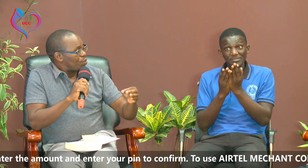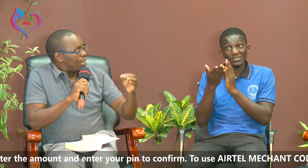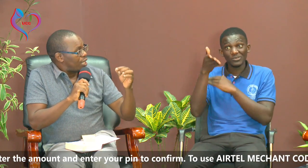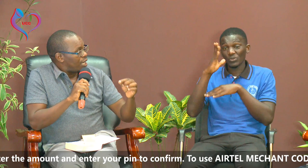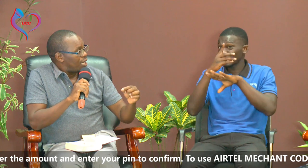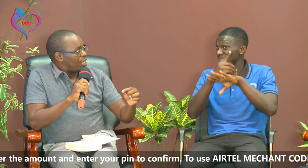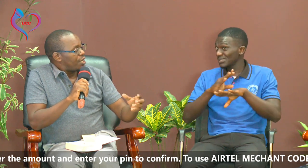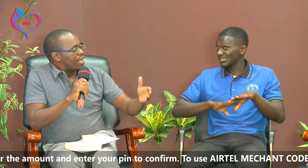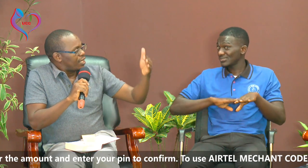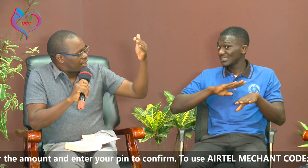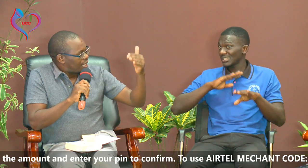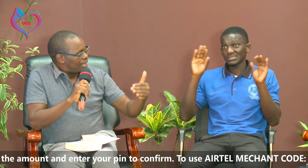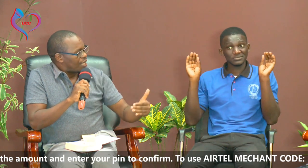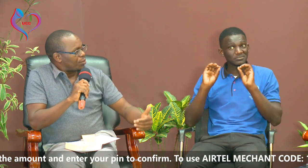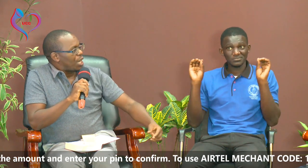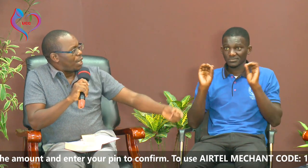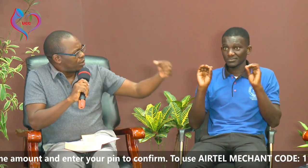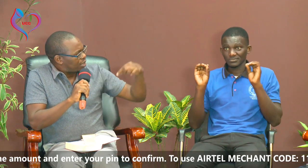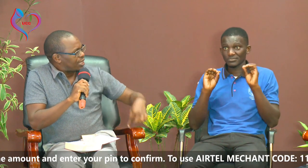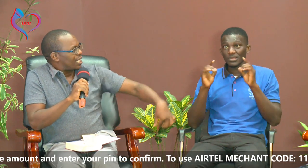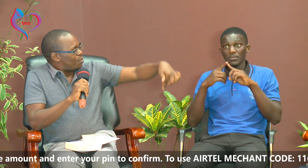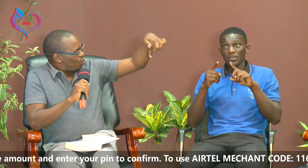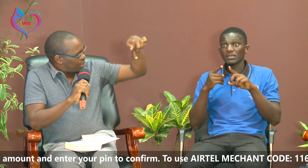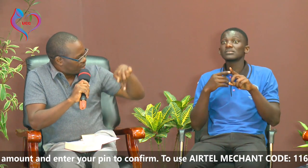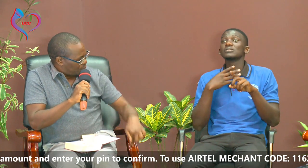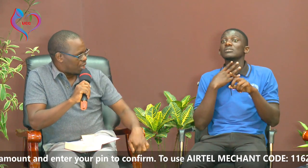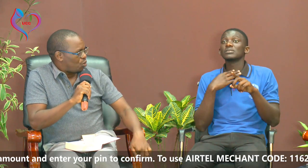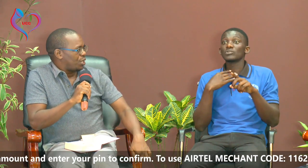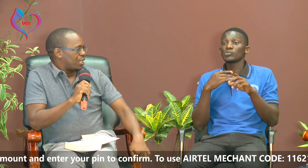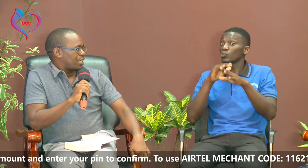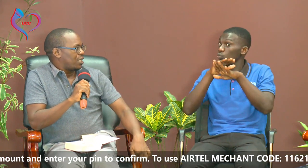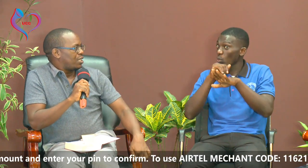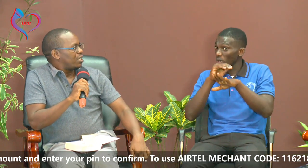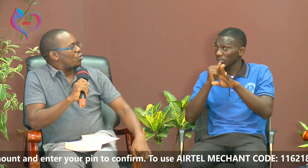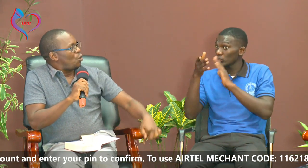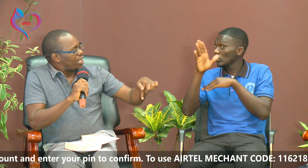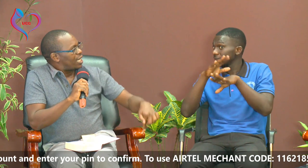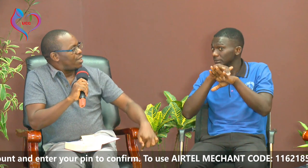miaka jomubiri na yichinjagala baba akoseza kigambo kuyitibwa calling calling ina